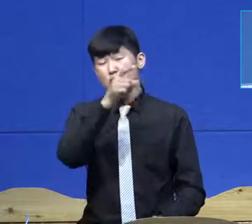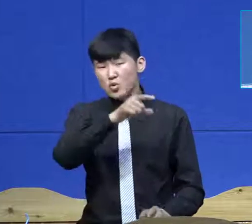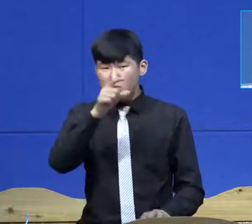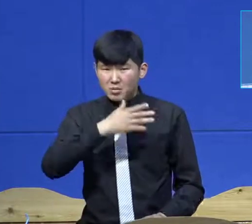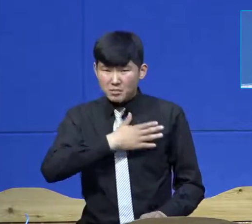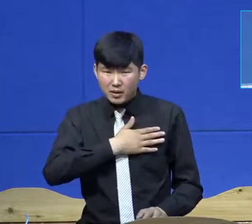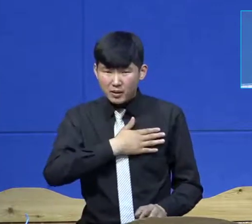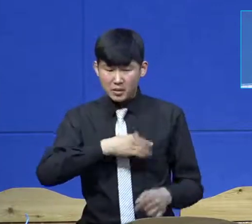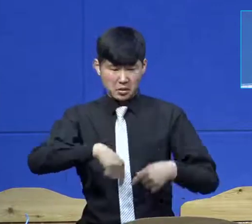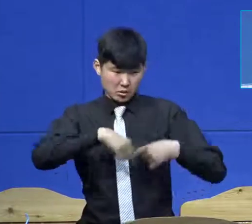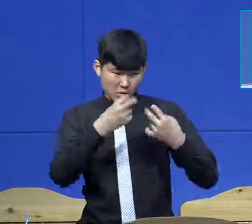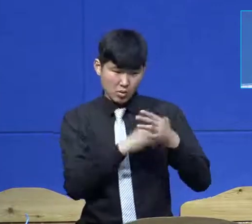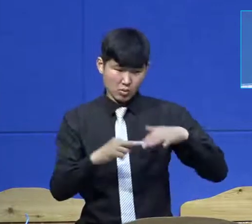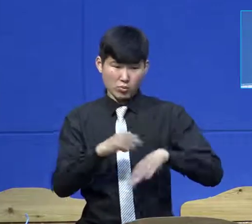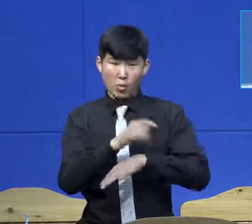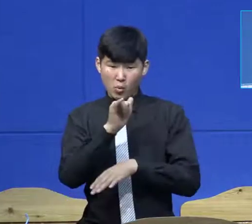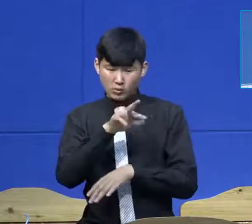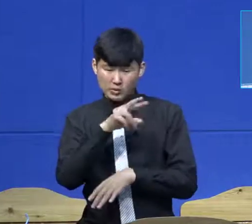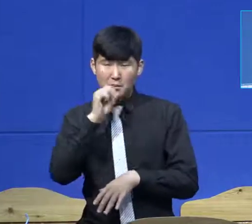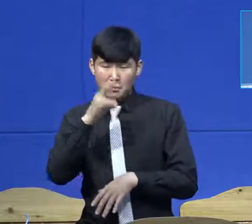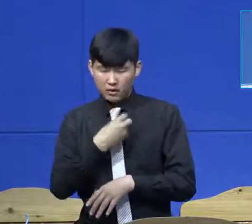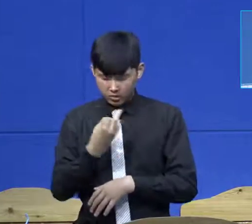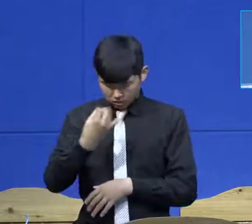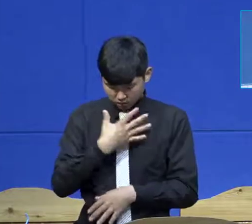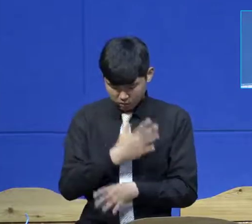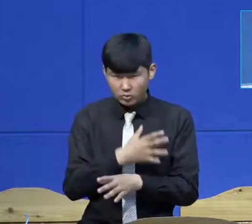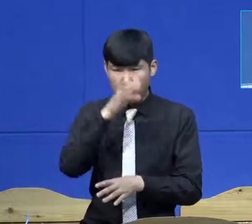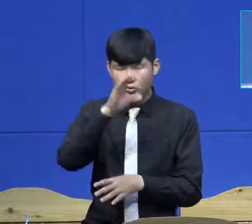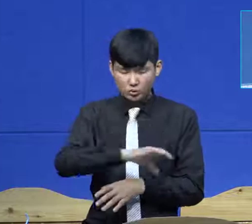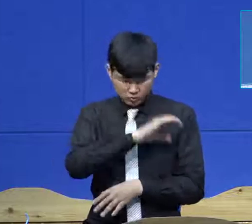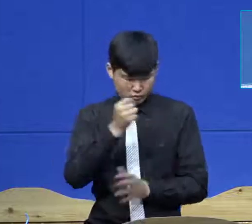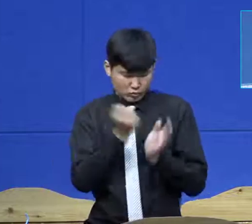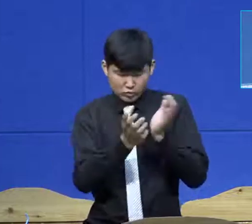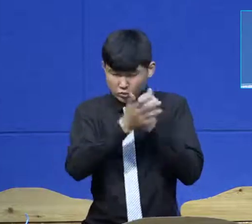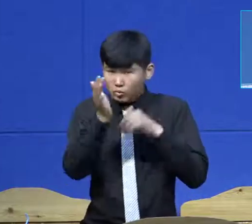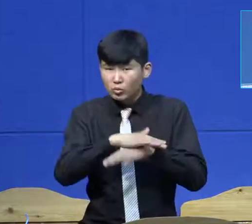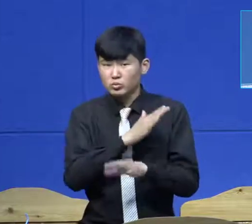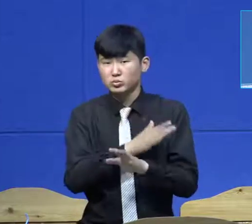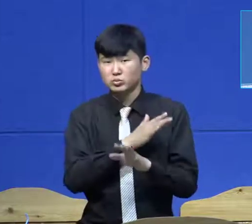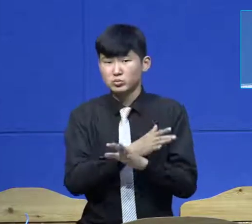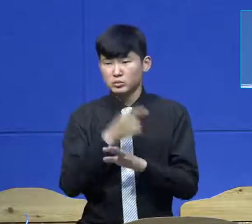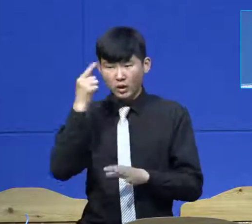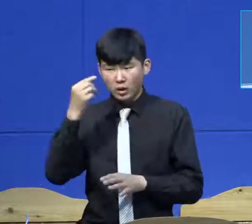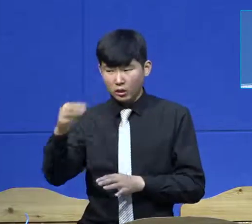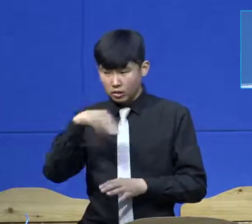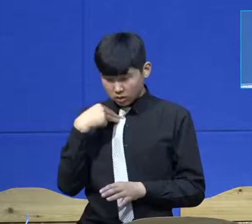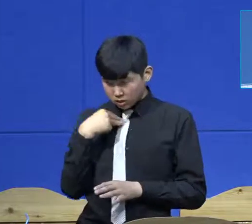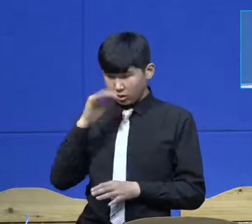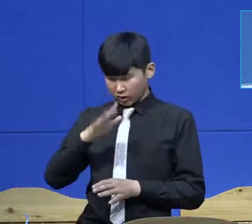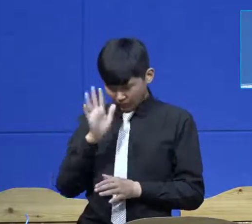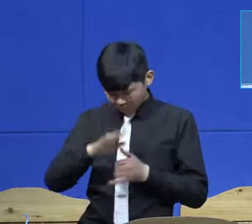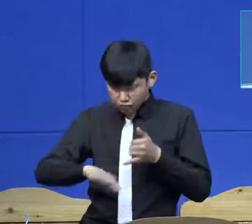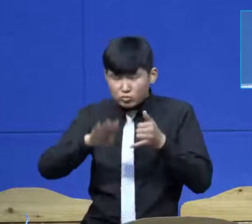маань гинт нүглийн улмаас цогцогцсон, цовдлогцсон, дормжлогдсон тэр үл тоомсорлогдож эцсдээ